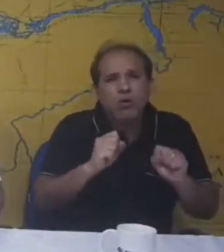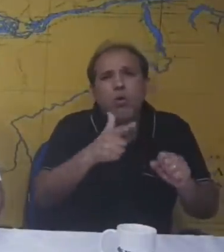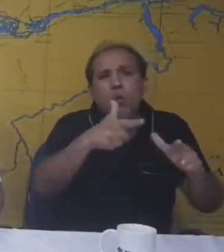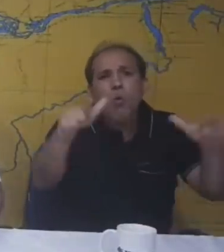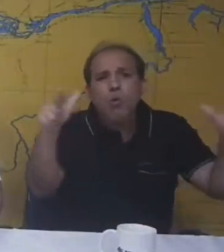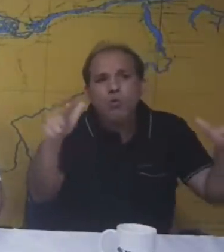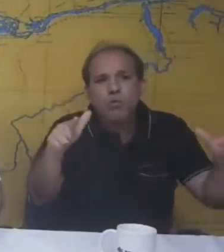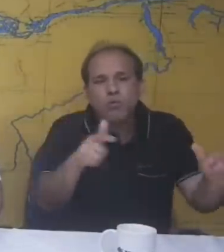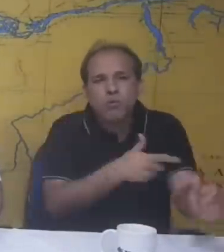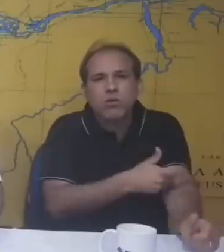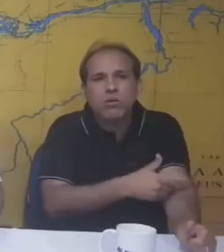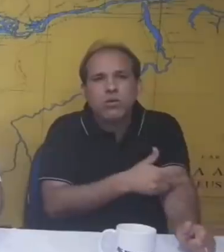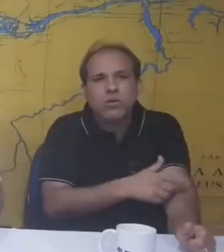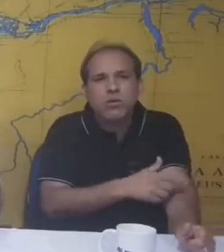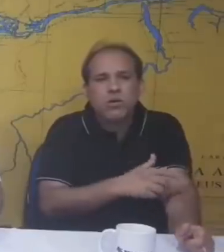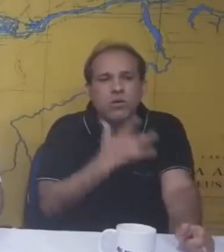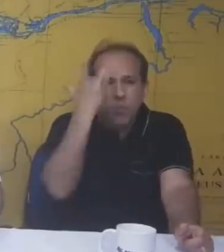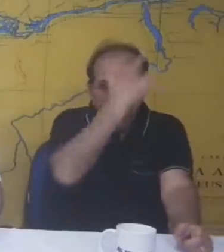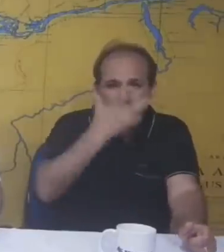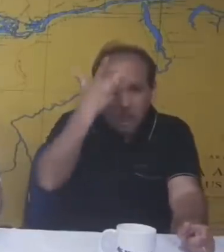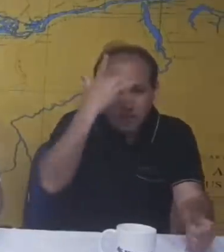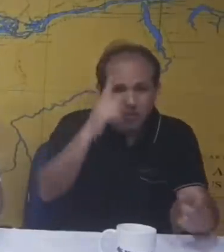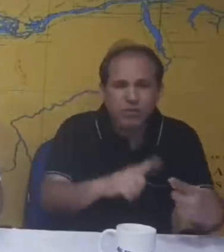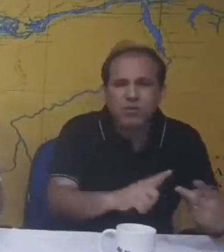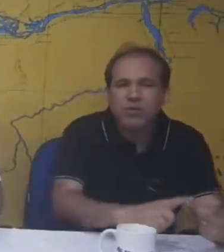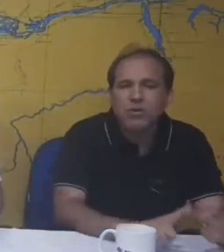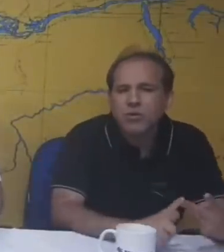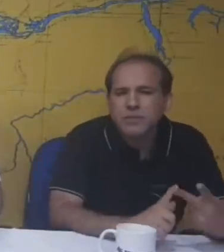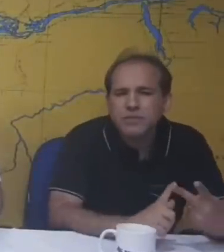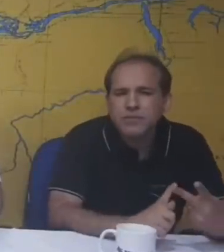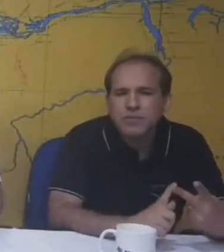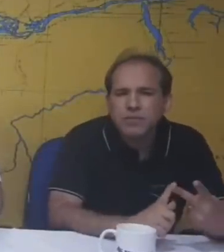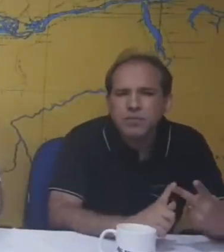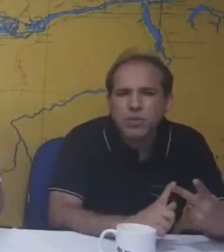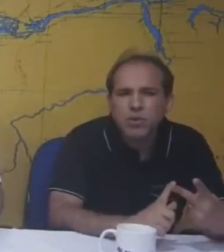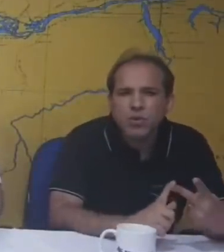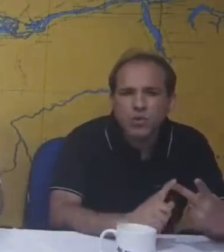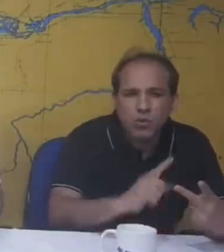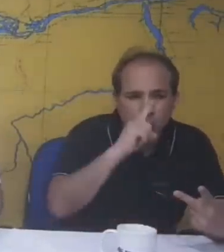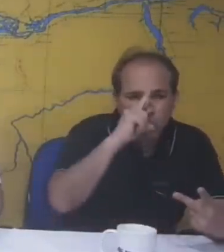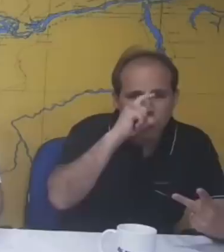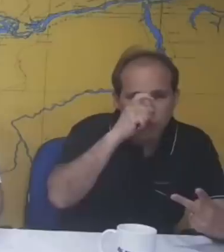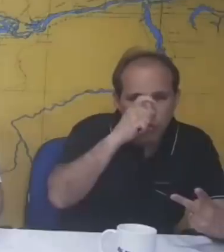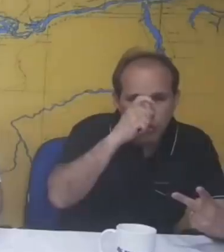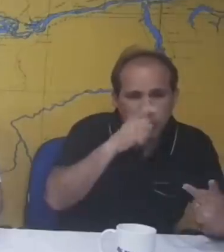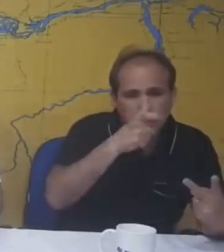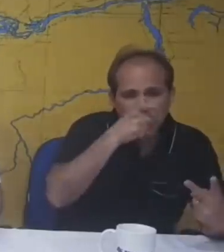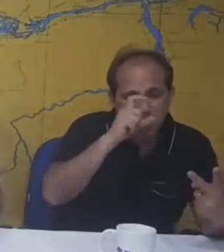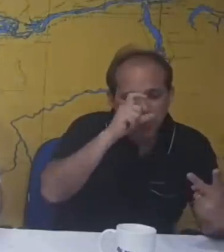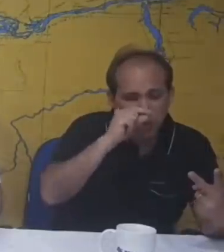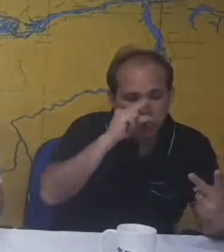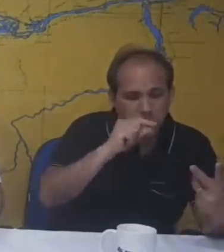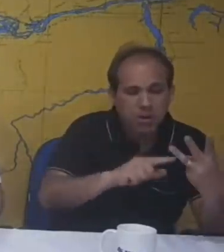que não tem que ser. Eu tenho ali o Haddad, né, o Posse, tem o Alckmin, tem o Ciro, tem a